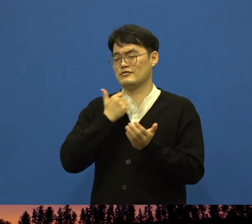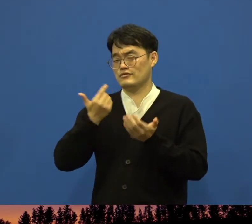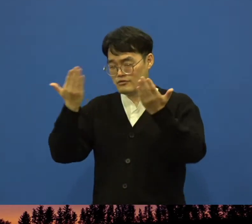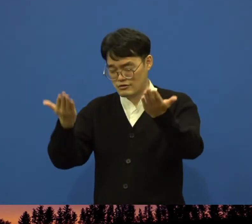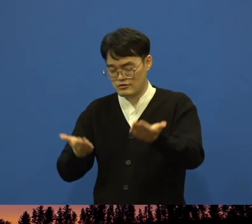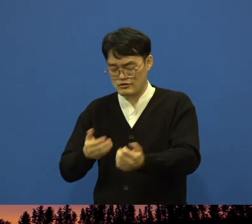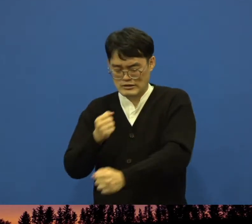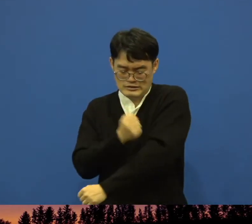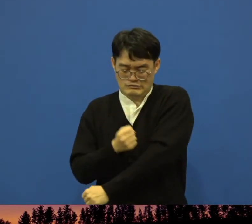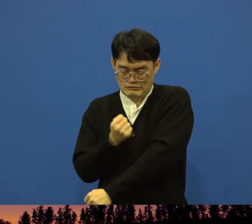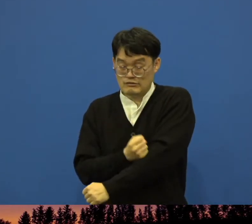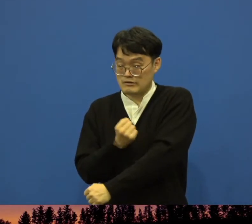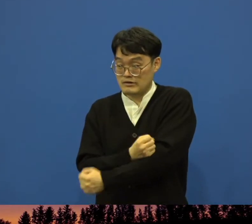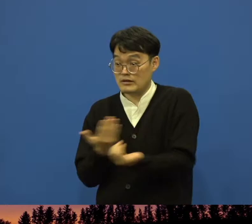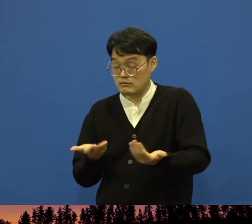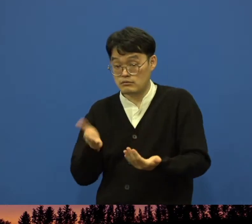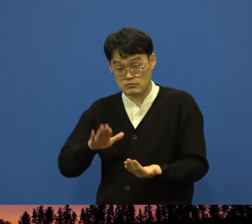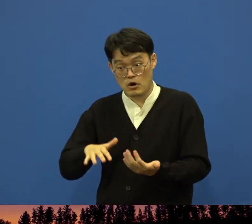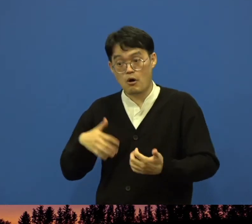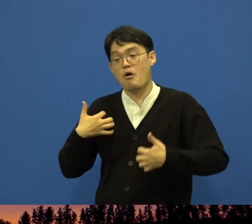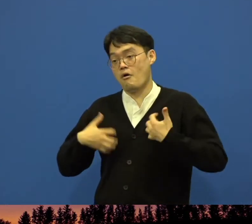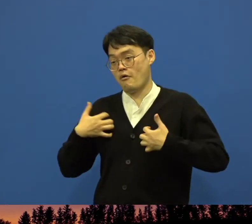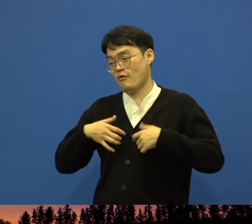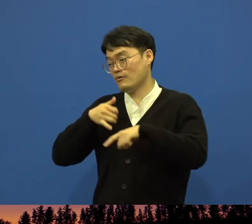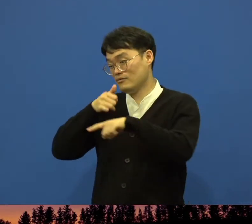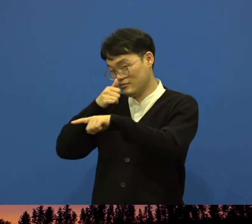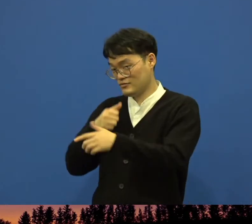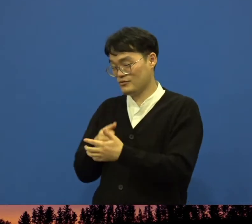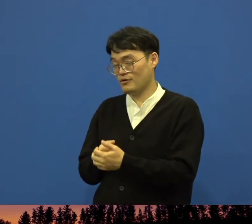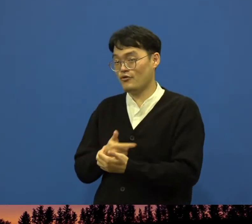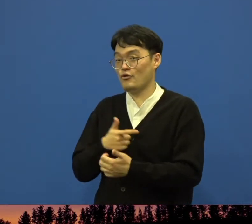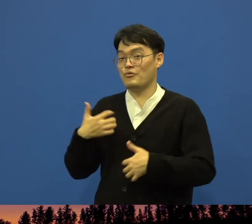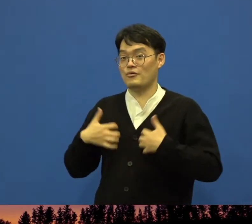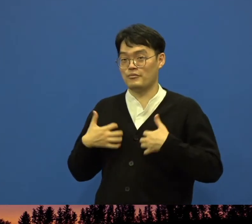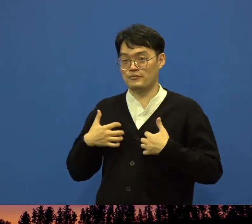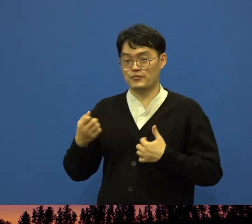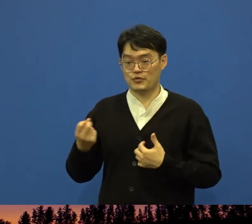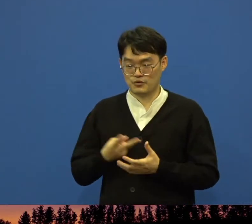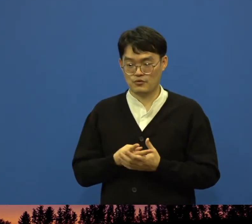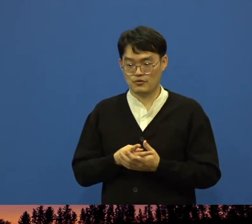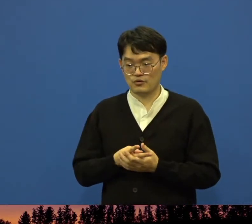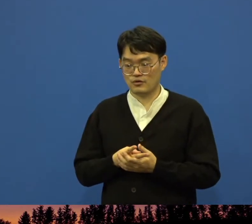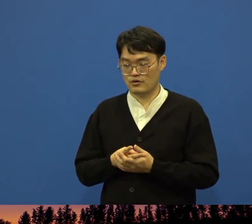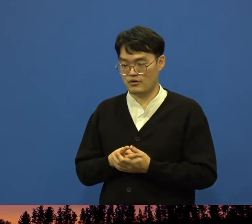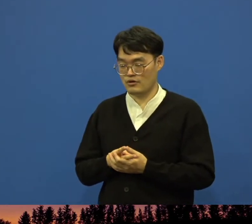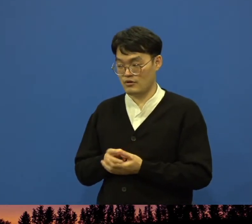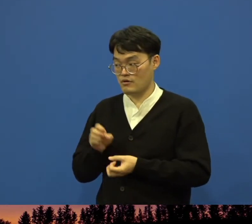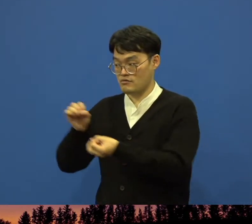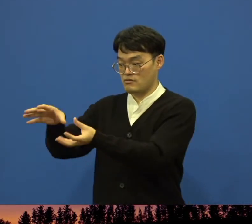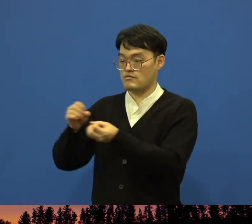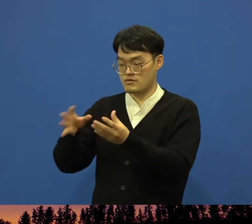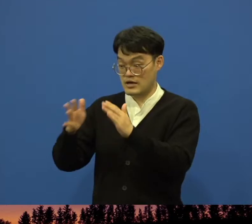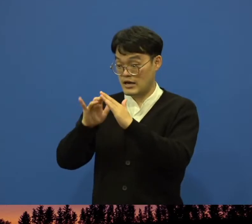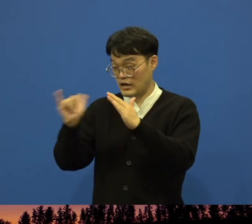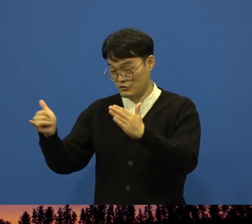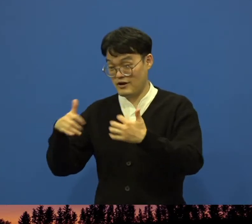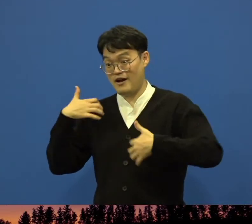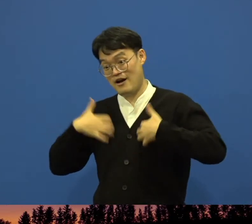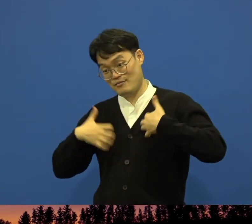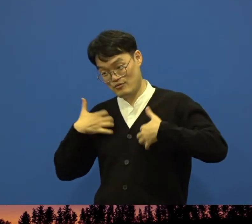노동인데 기쁨으로 하는 거예요. 기쁨으로. 너무 기쁨으로. 그리고 라이더 하러 오신 가족들도